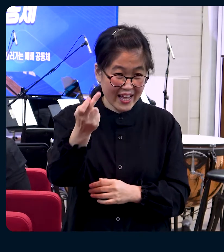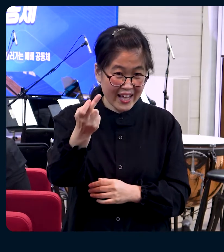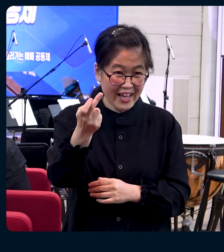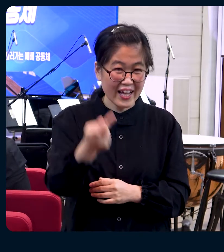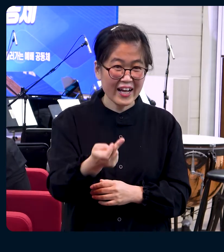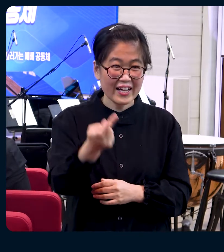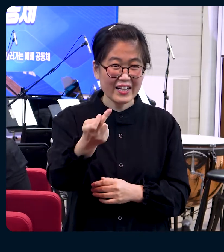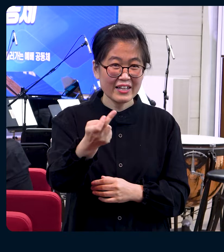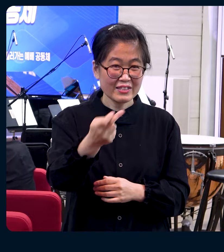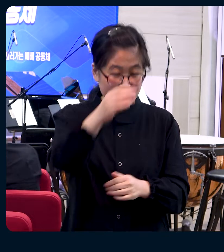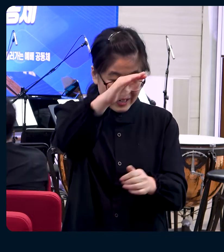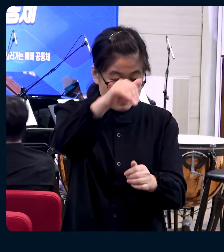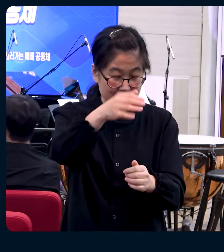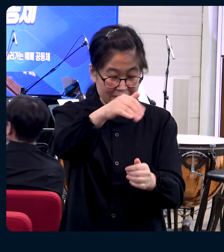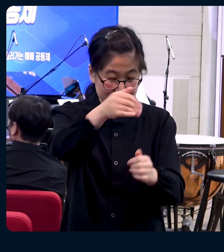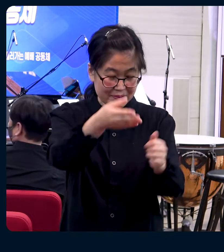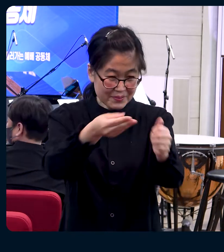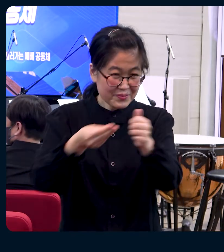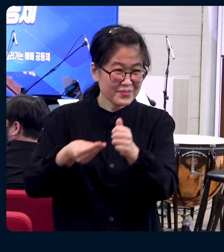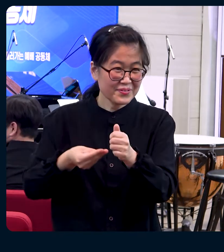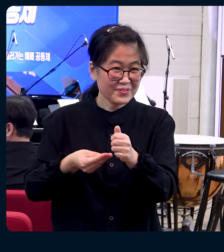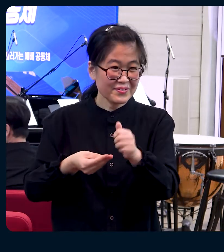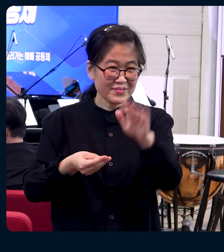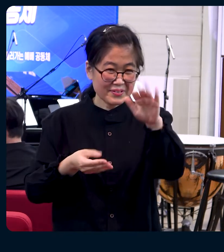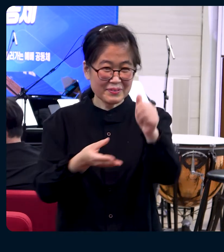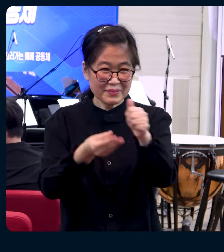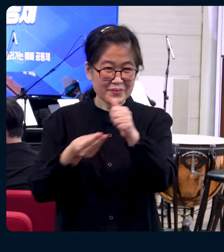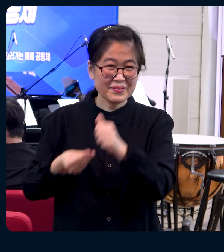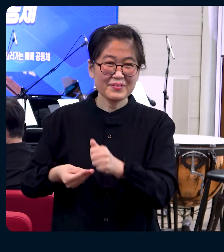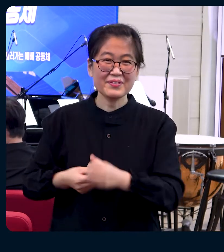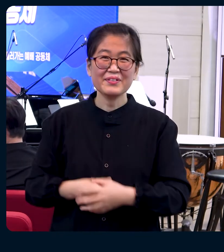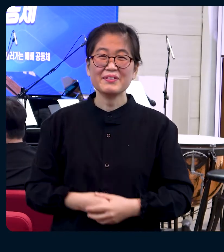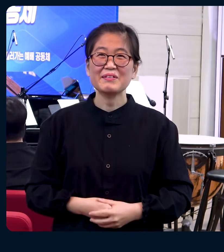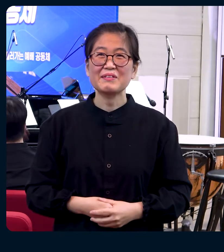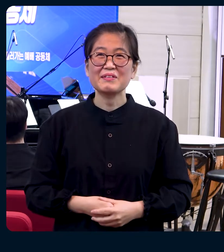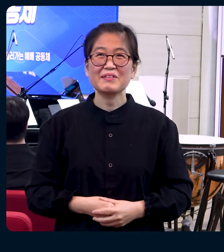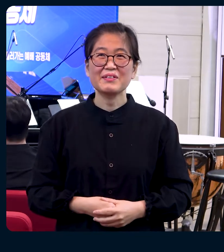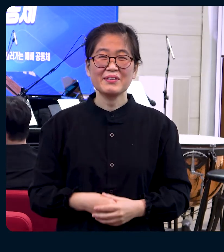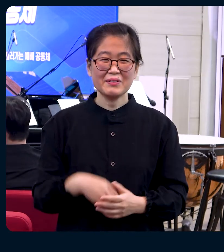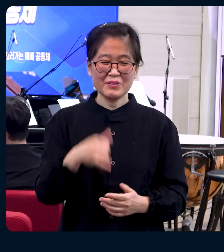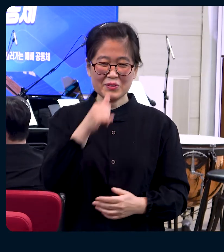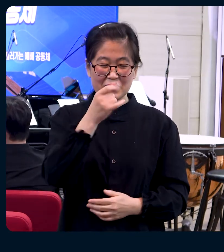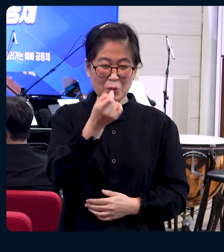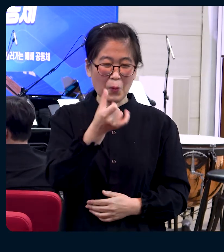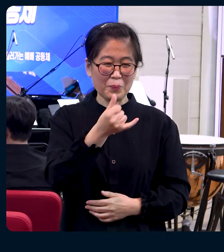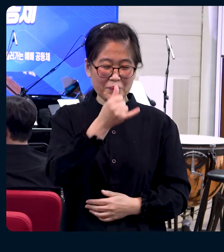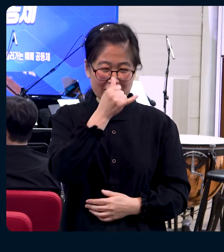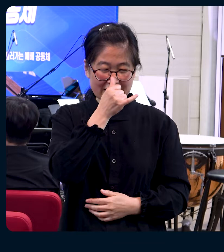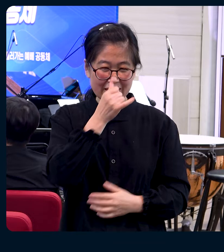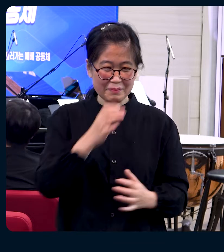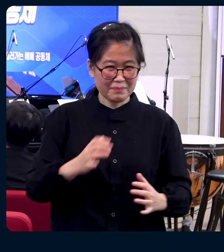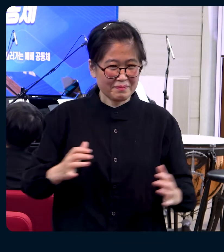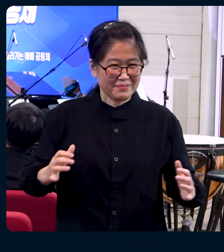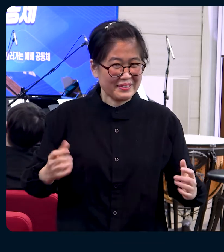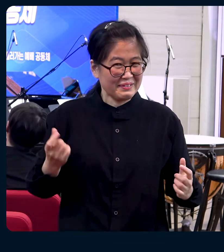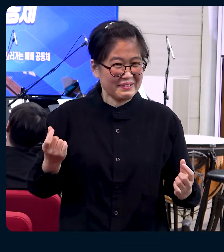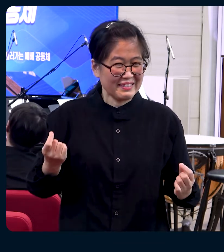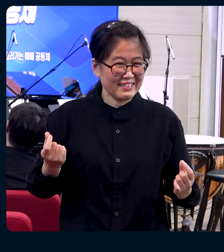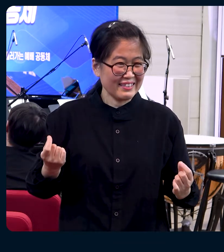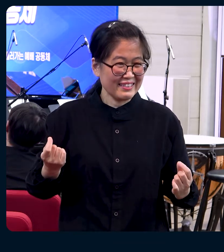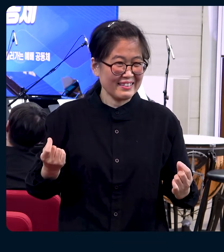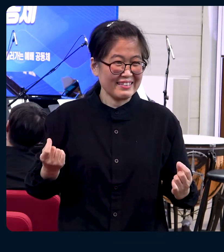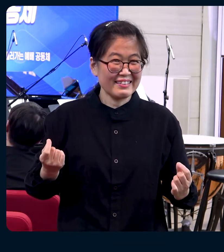형제님, 잠깐 올라오실래요? 네. 네, 좀 있어 보여요. 잠깐 올라오세요. 네.